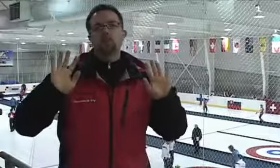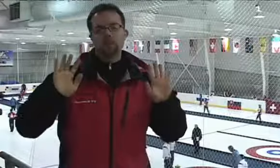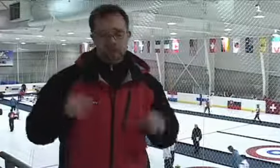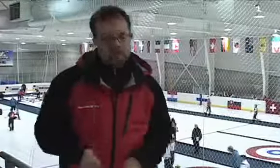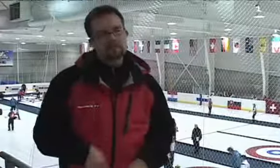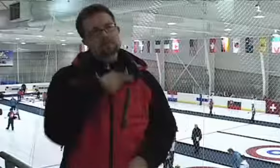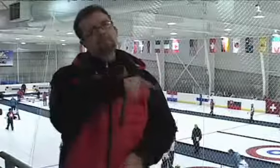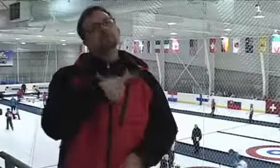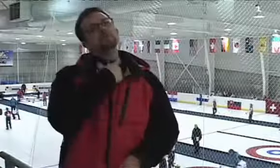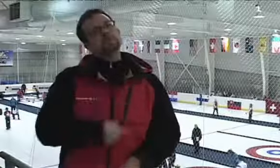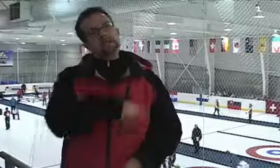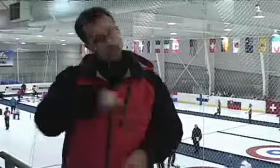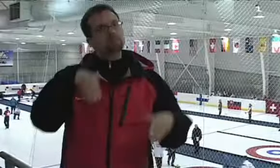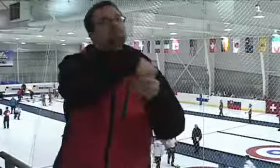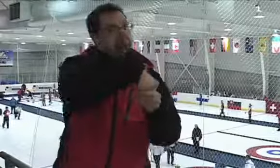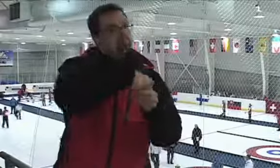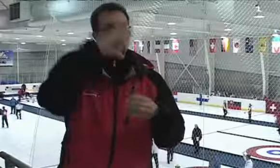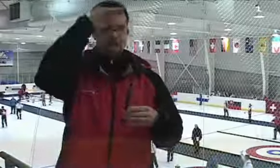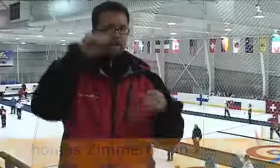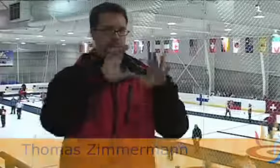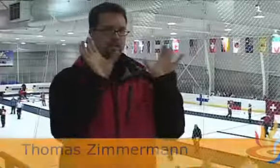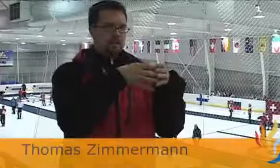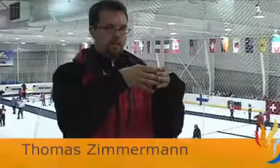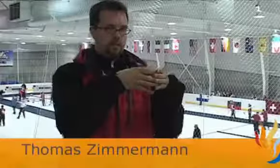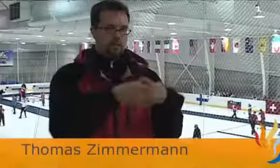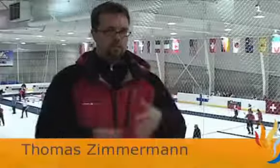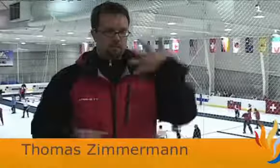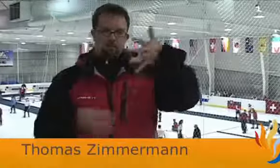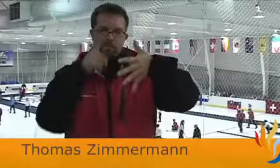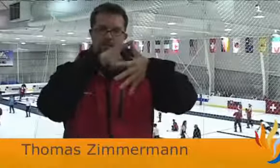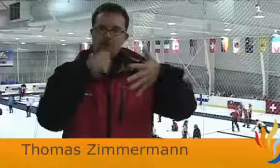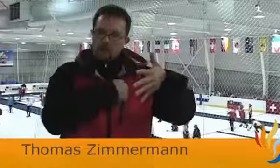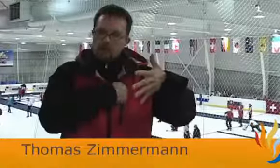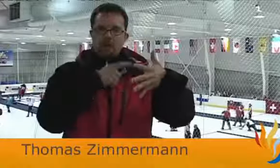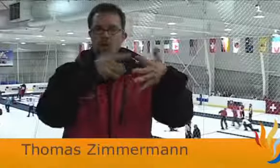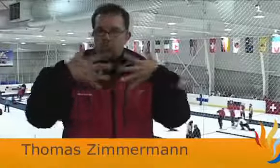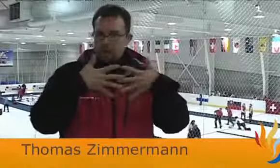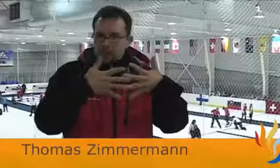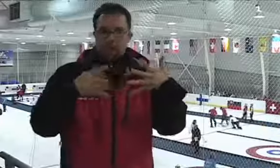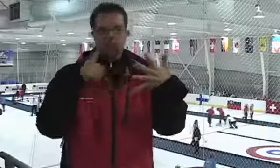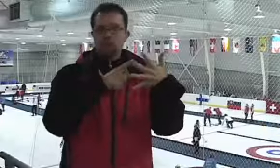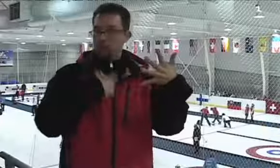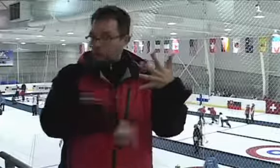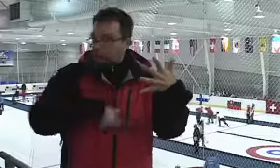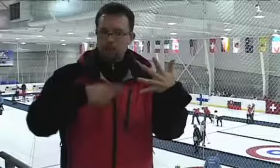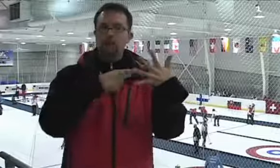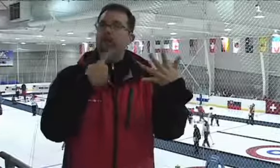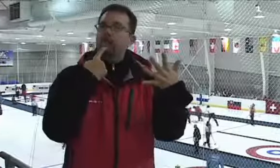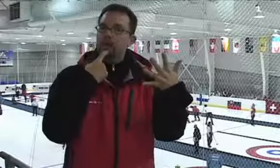Demonstrationssportart bei Deaflympics. Auch die Schweiz stellt hier ein Männerteam neben Kanada, USA,